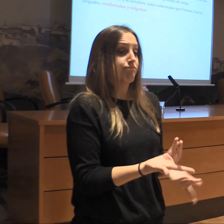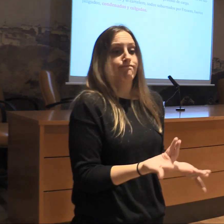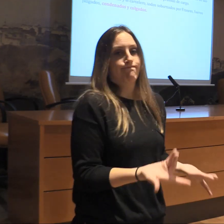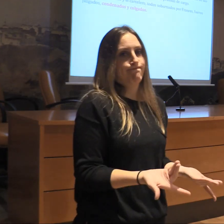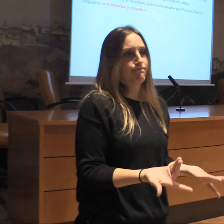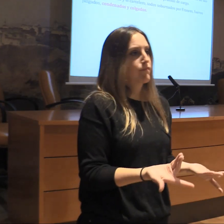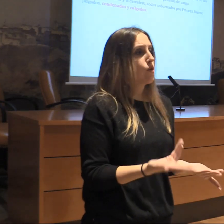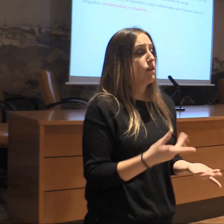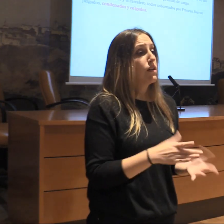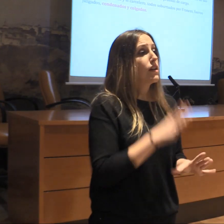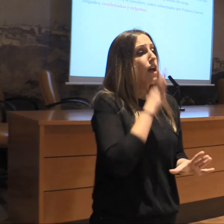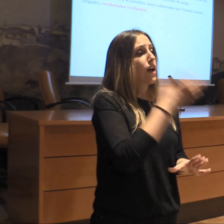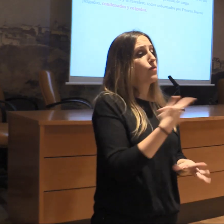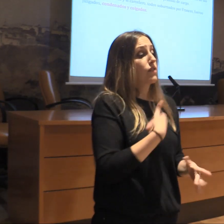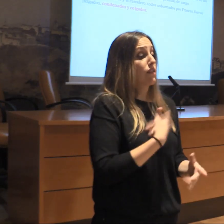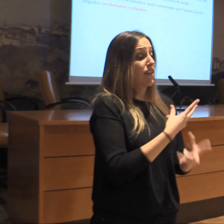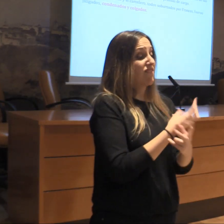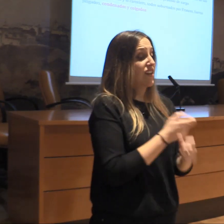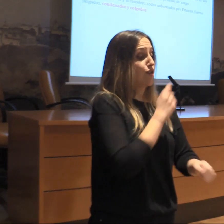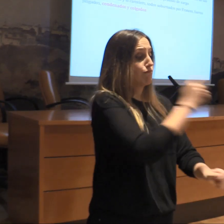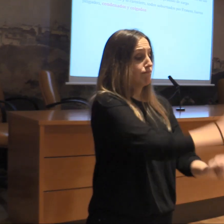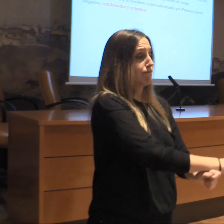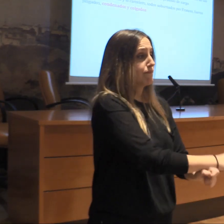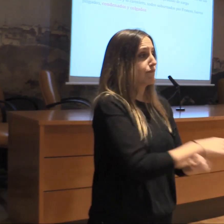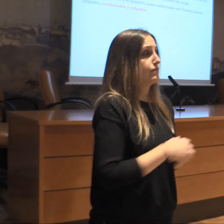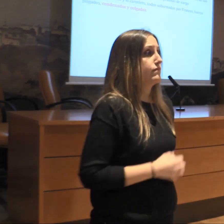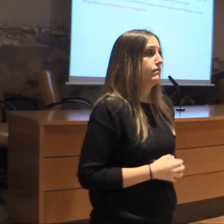sido envenenado. Y